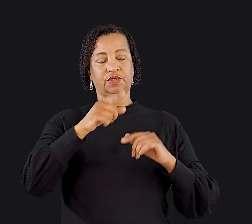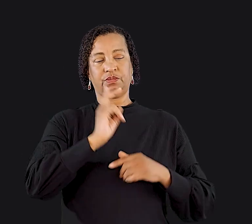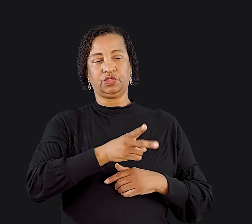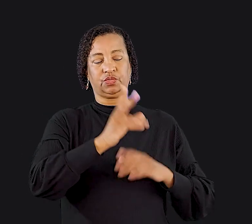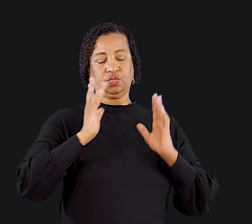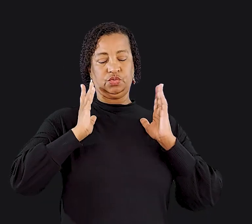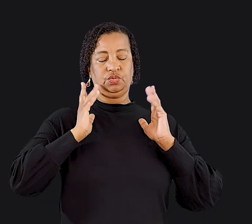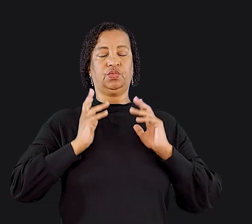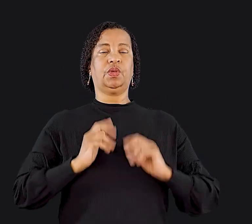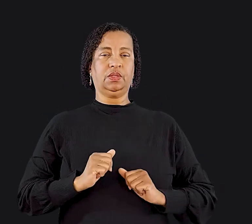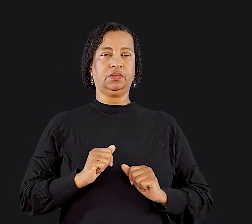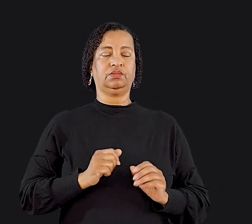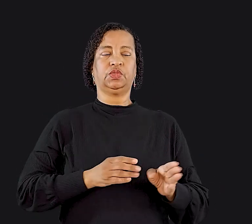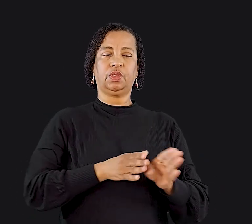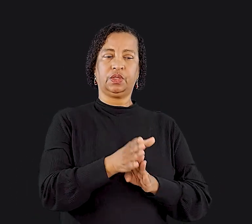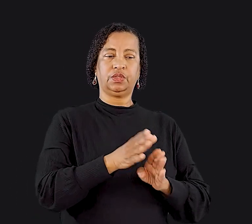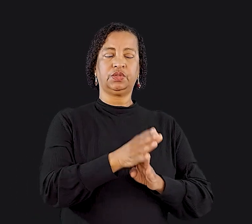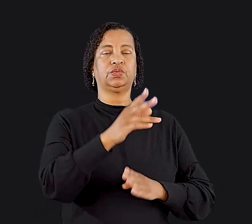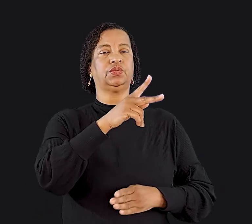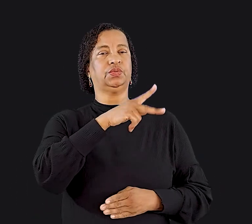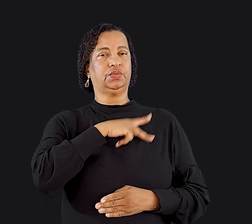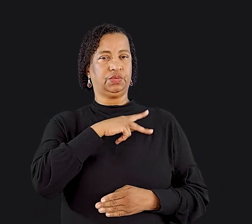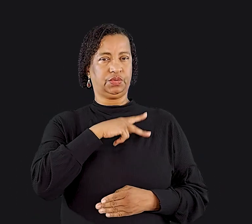puro. Este é o conselho de Paulo